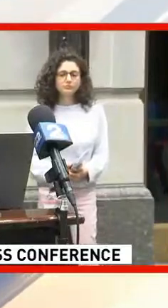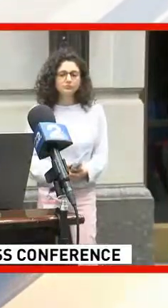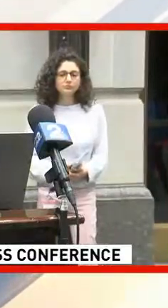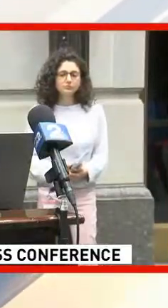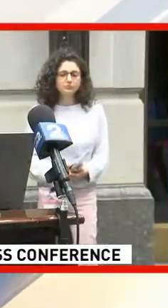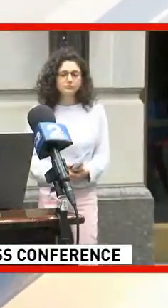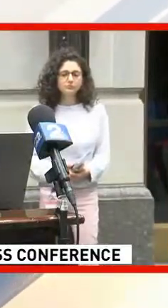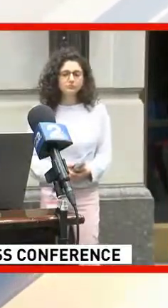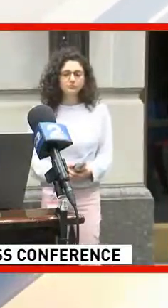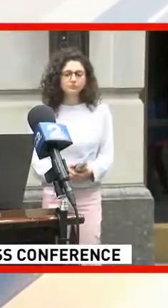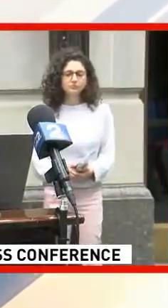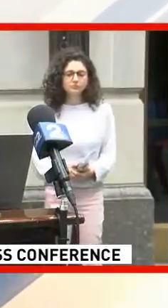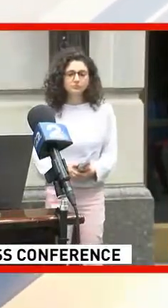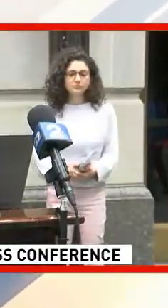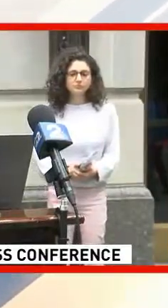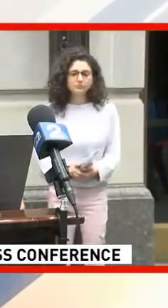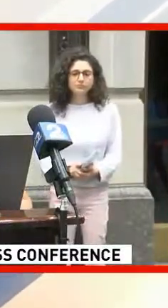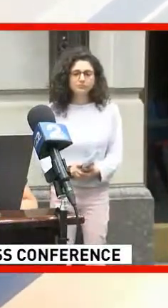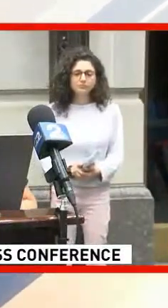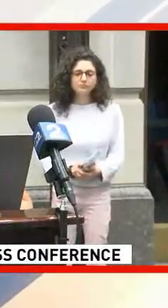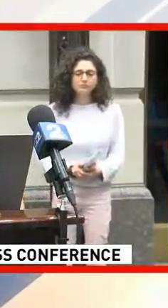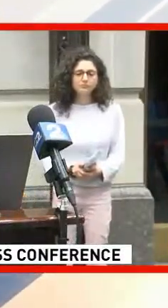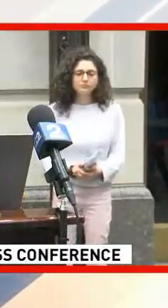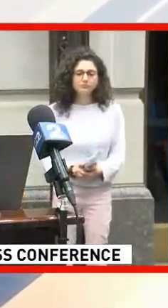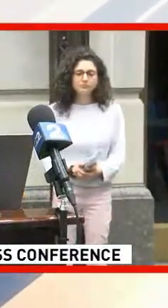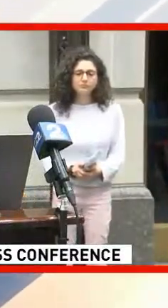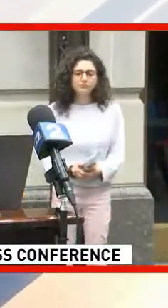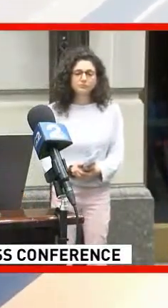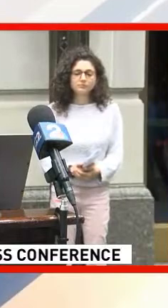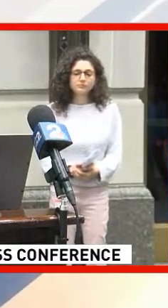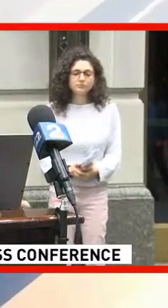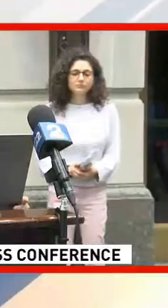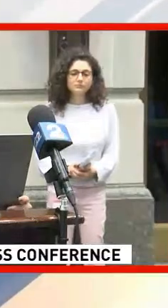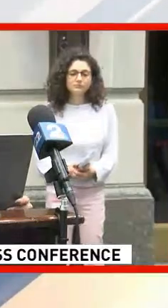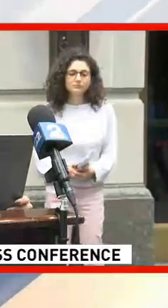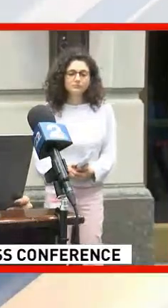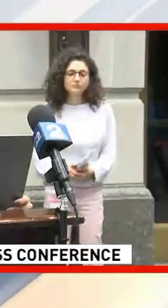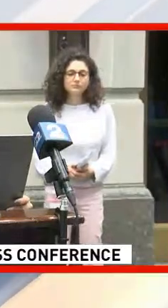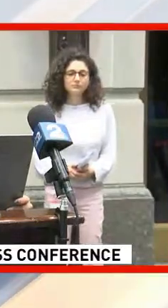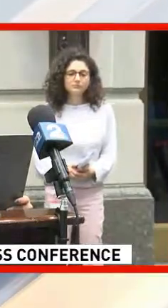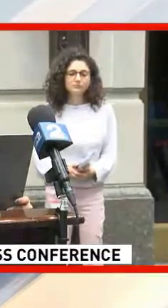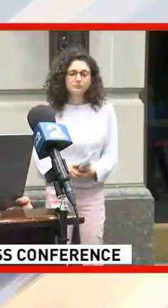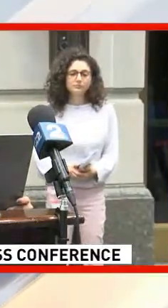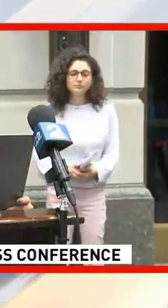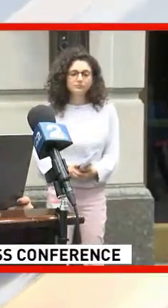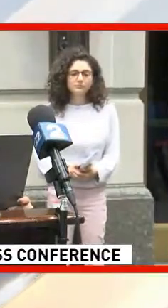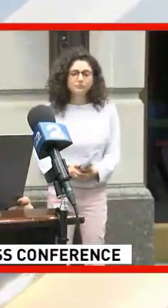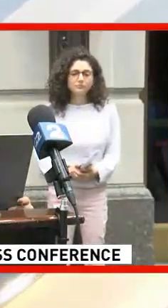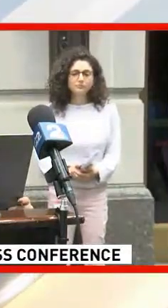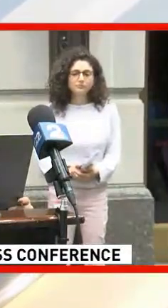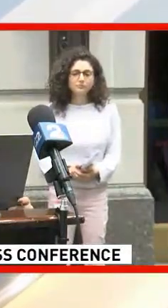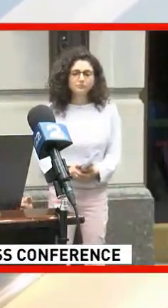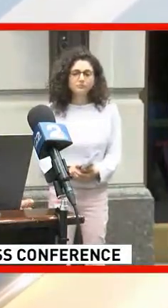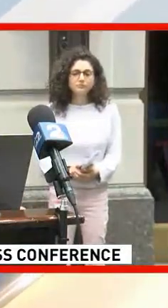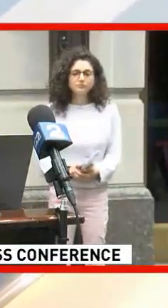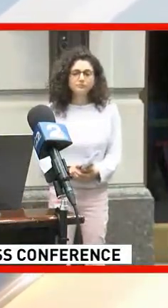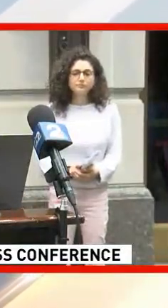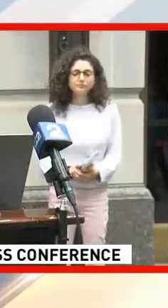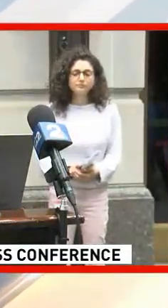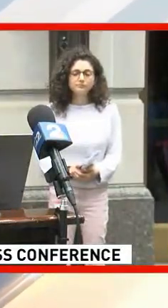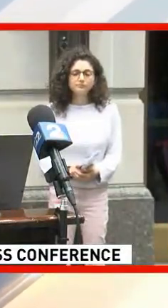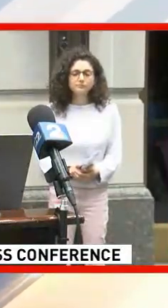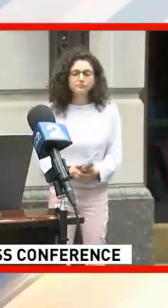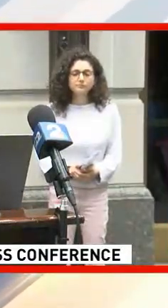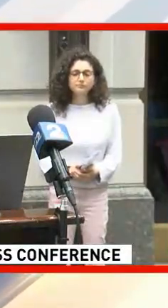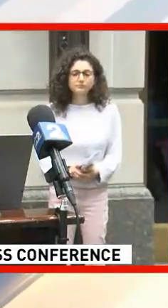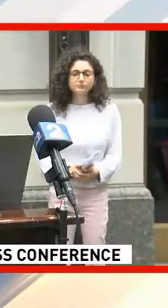Una ordenanza que autorice al jefe de policía Luther Reynolds y sus designados a limpiar tráfico de carros en